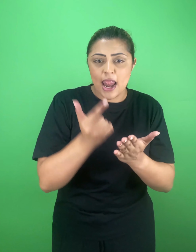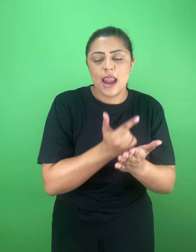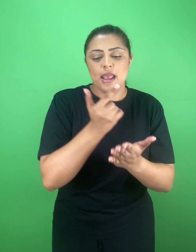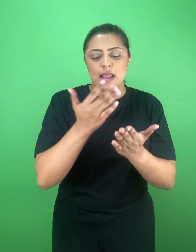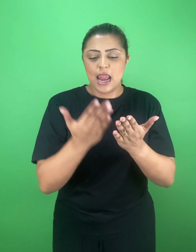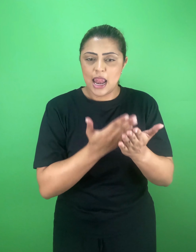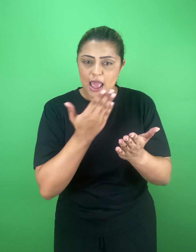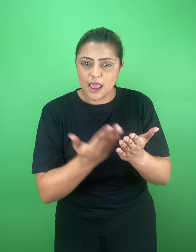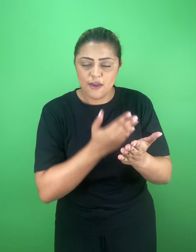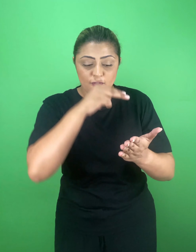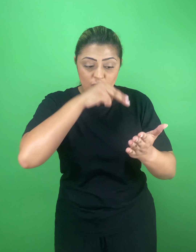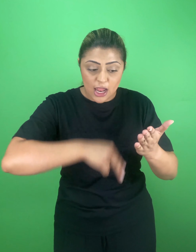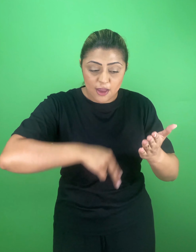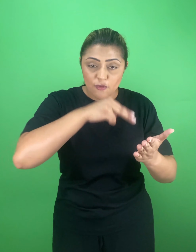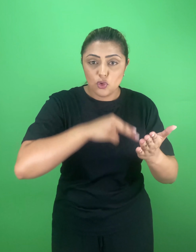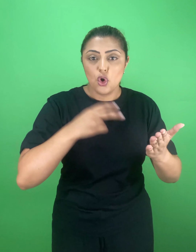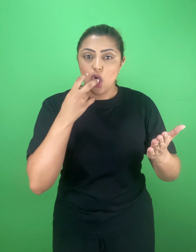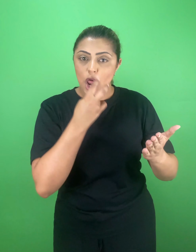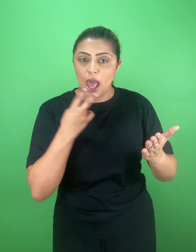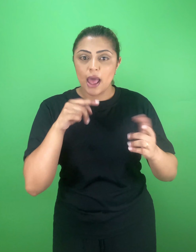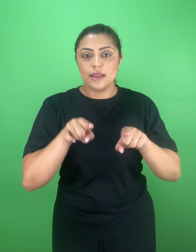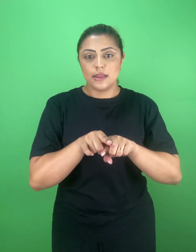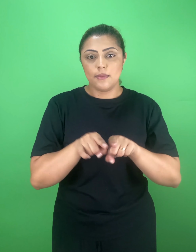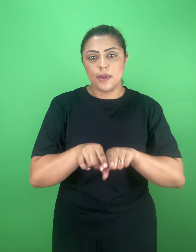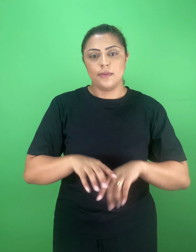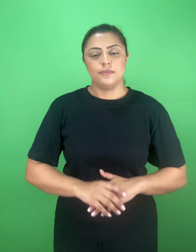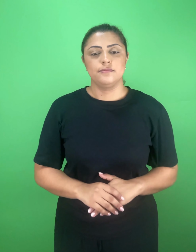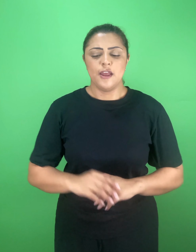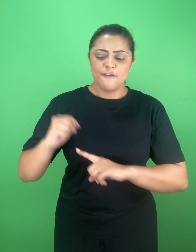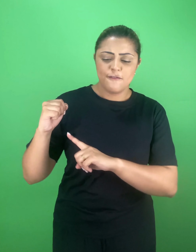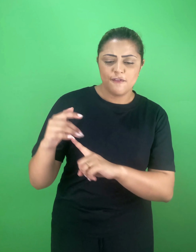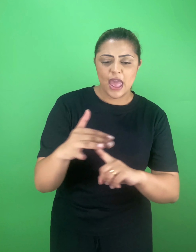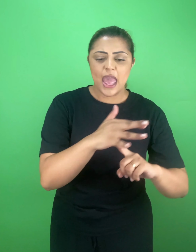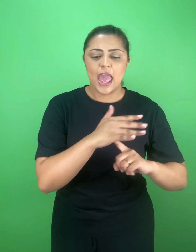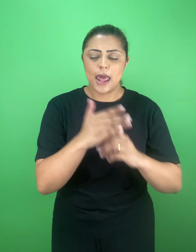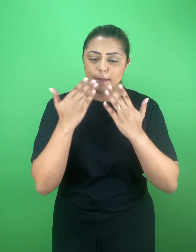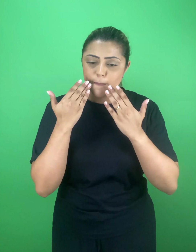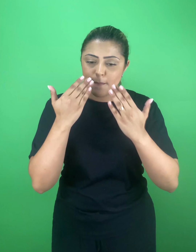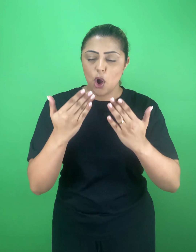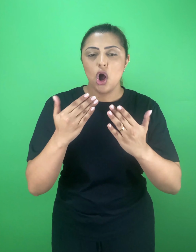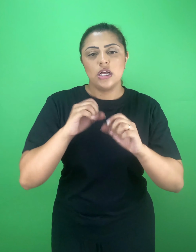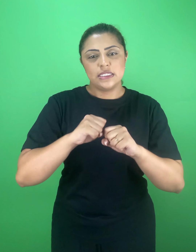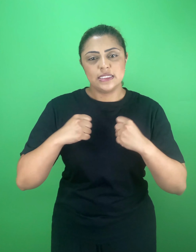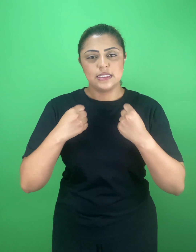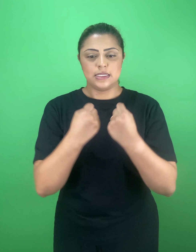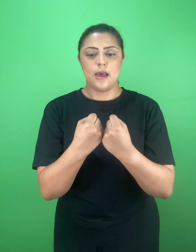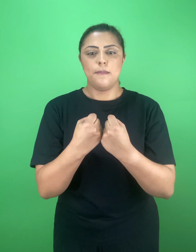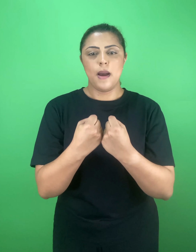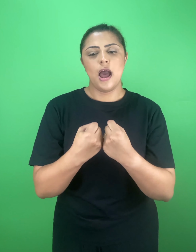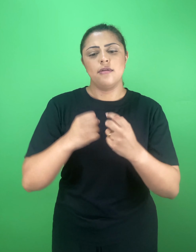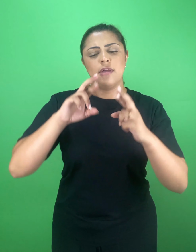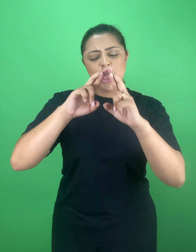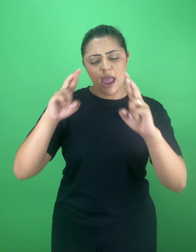da leitura e da oralidade tais como feiras, mostras, saraus e batalhas de rimas 3.